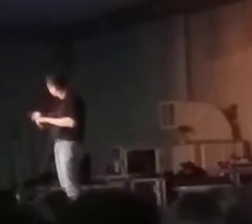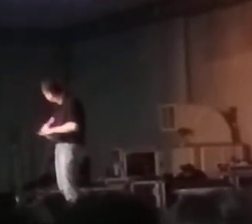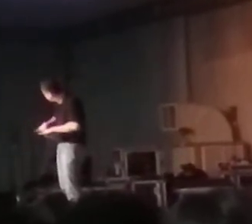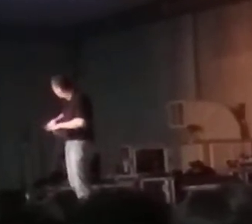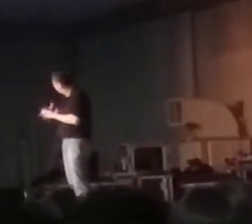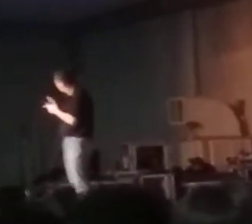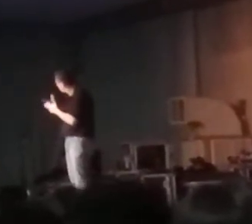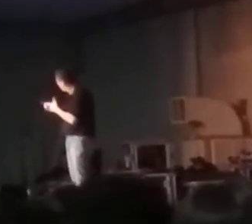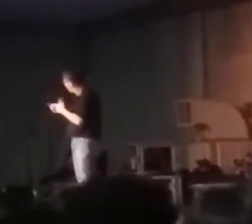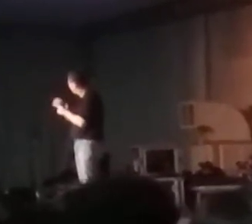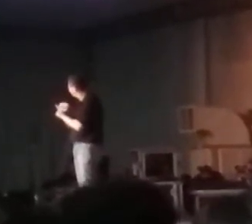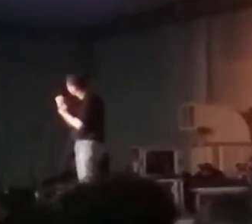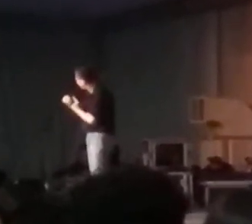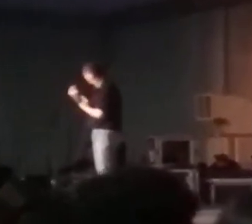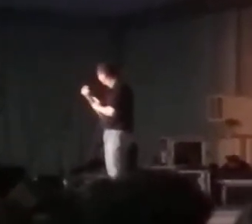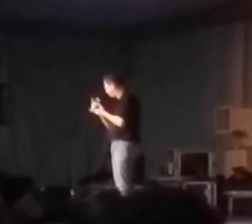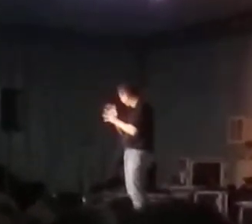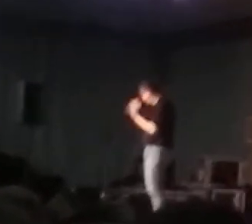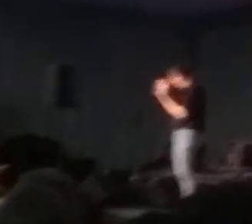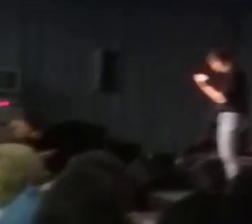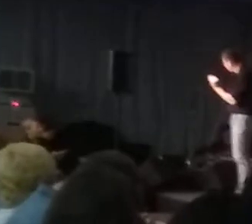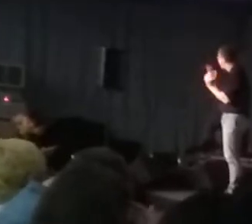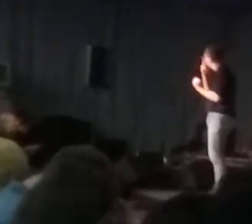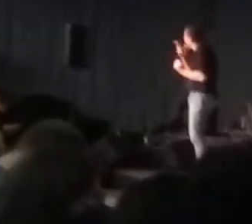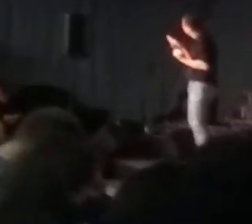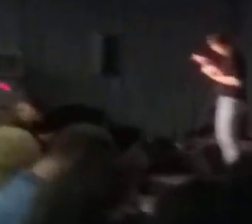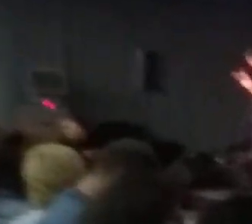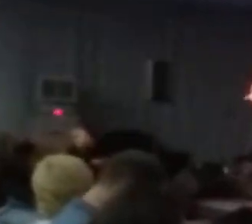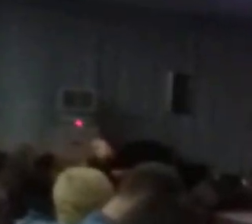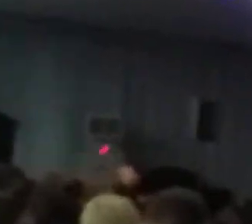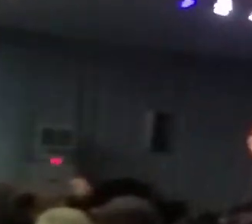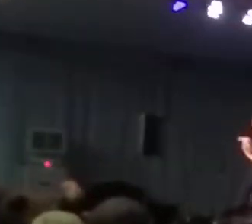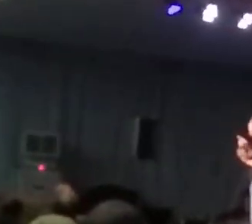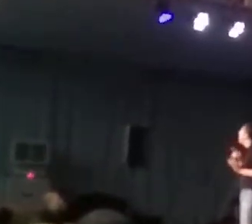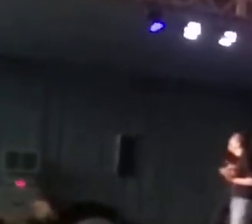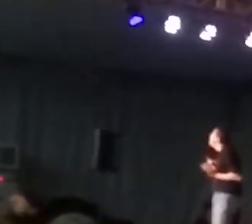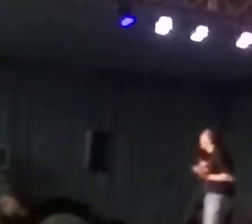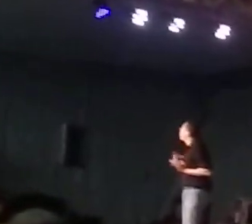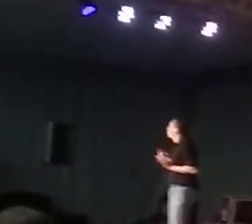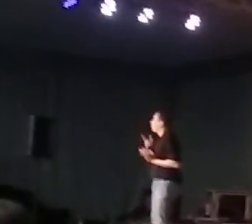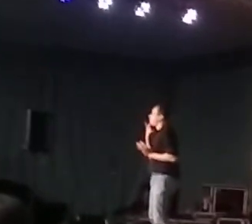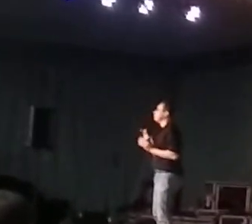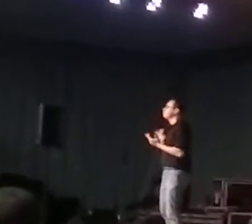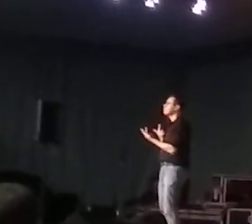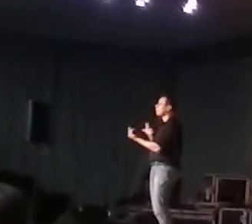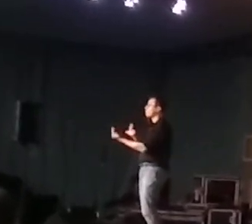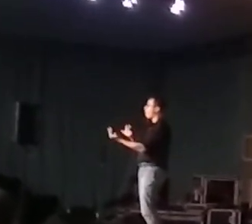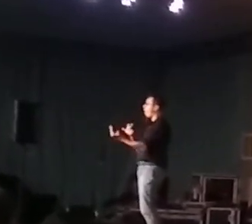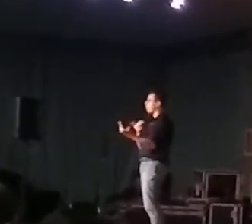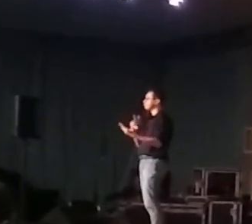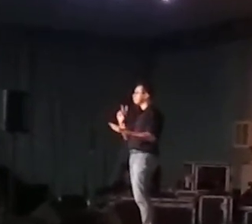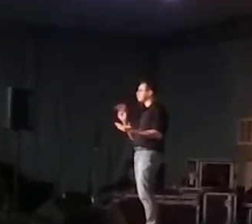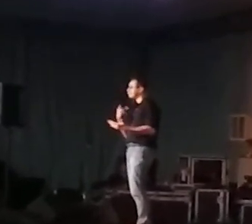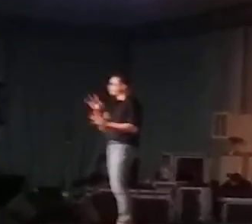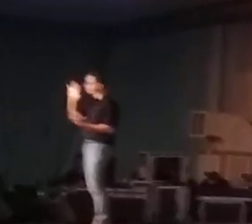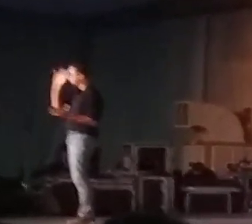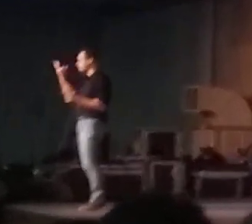na verdade, tem, é o que você falou agora, a gente tem medo de reconhecer que somos iguais, né? E que eles tenham